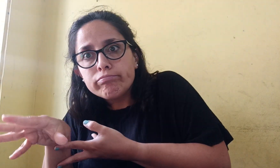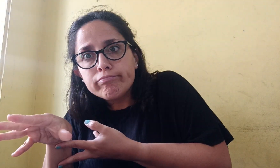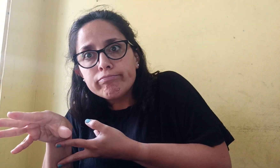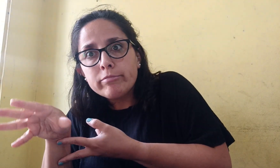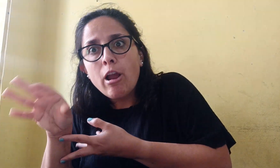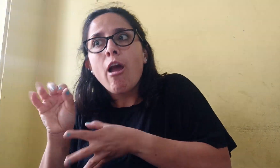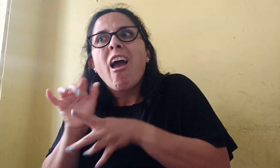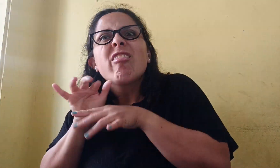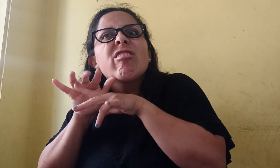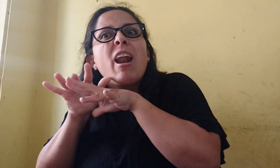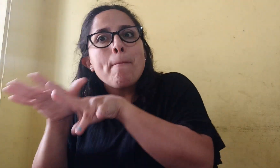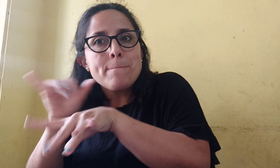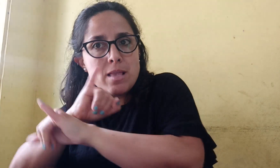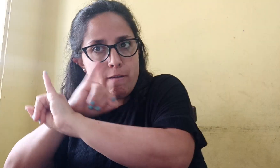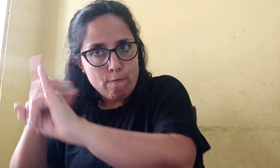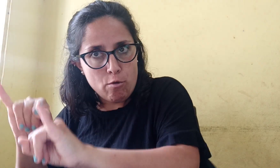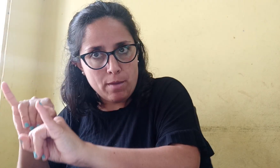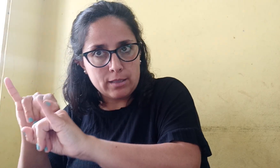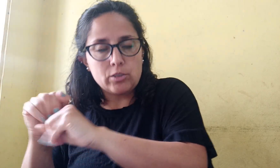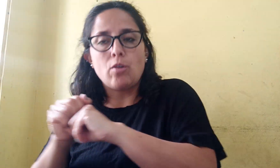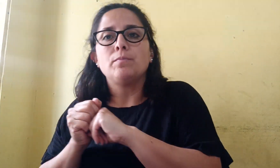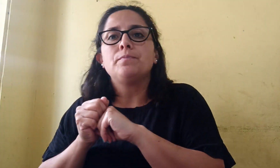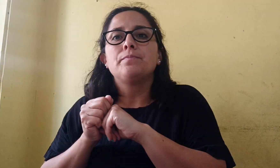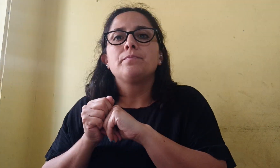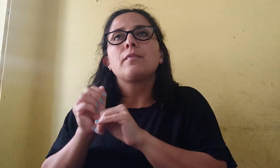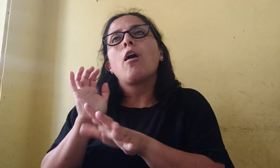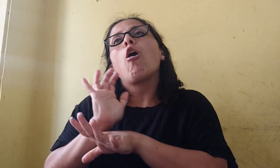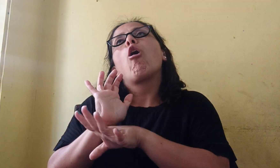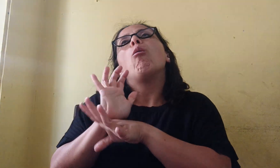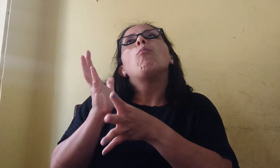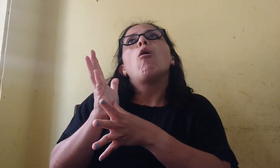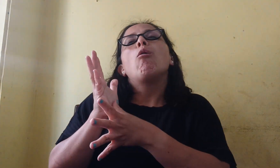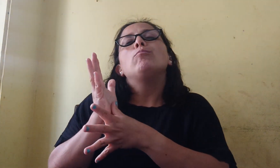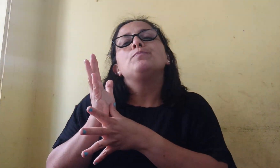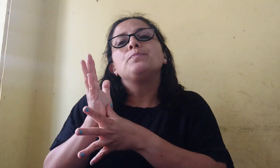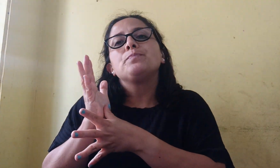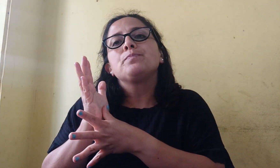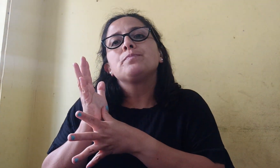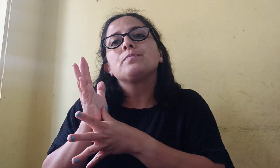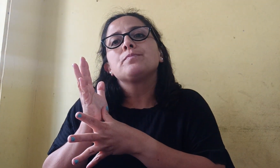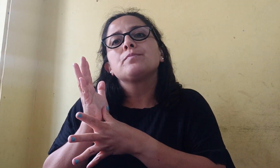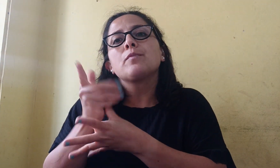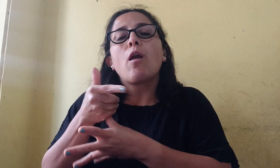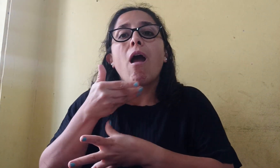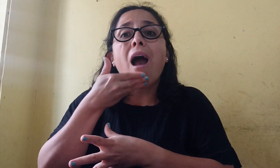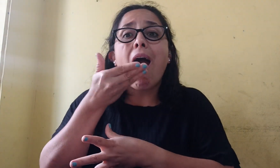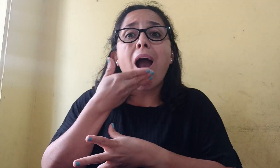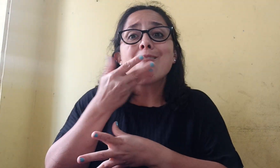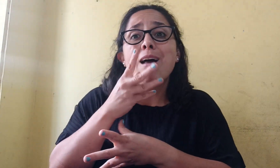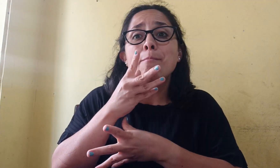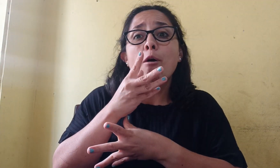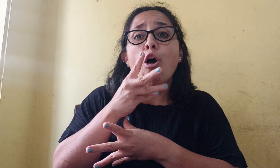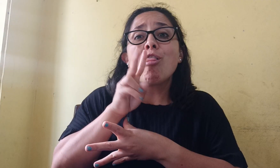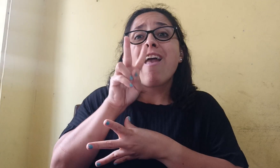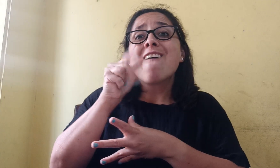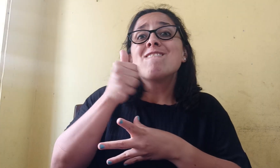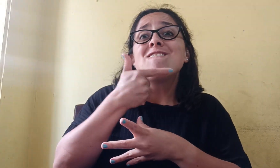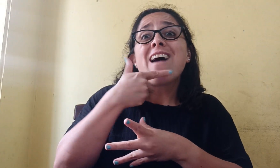o transmite una información. O sea, sería como el comparado de cuando hablamos de vaso sanguíneo decimos irriga, por ejemplo,